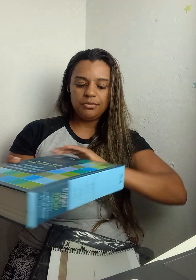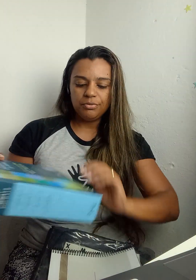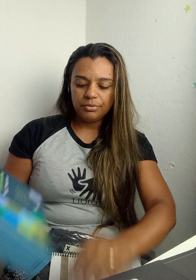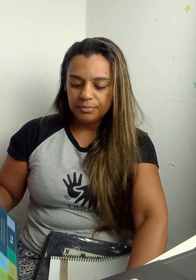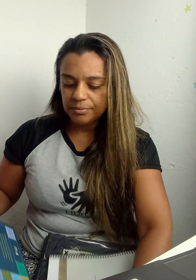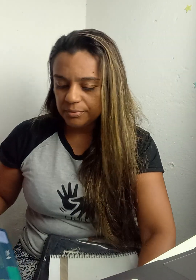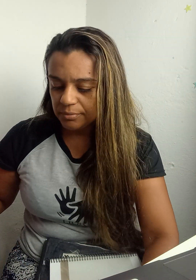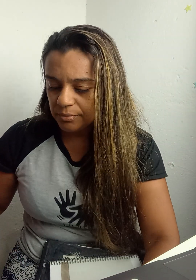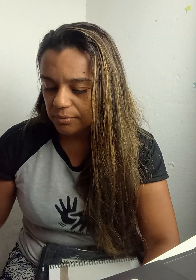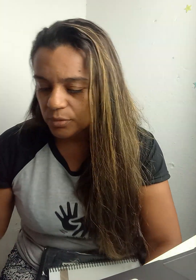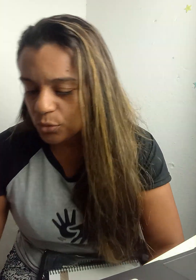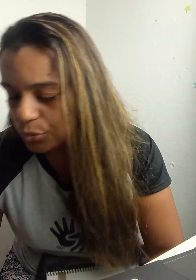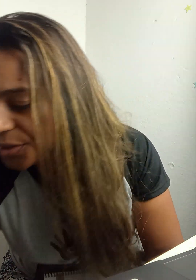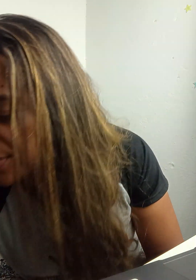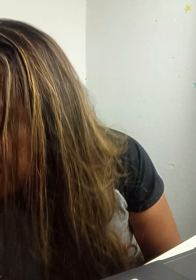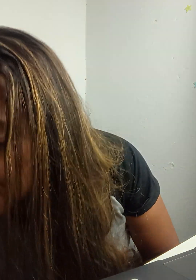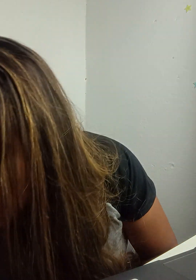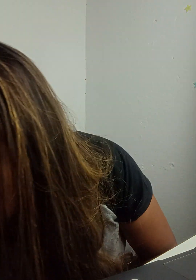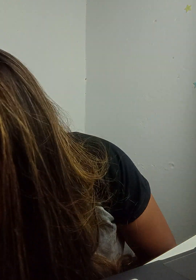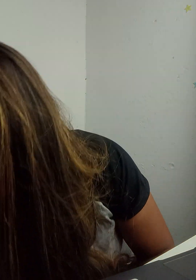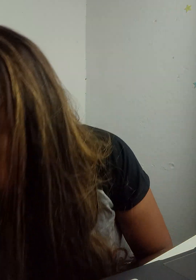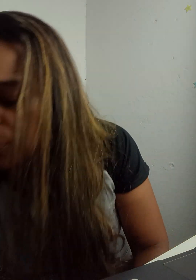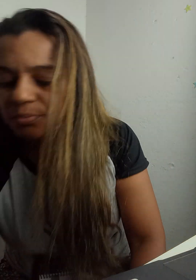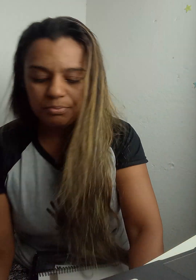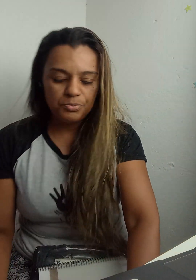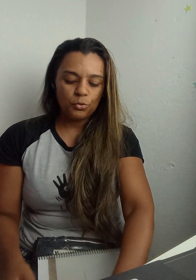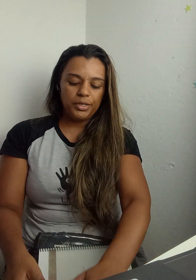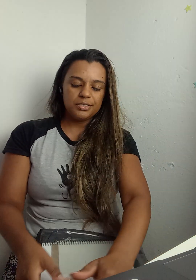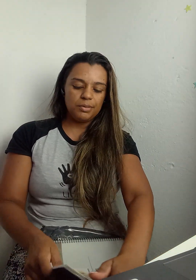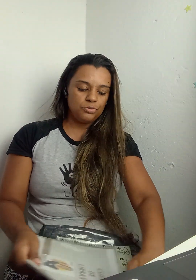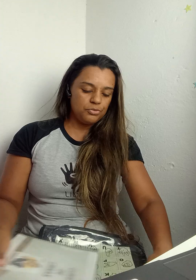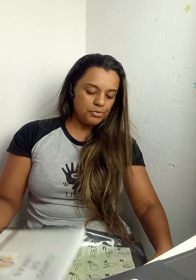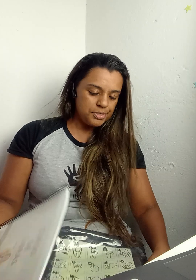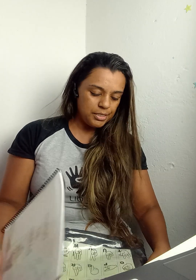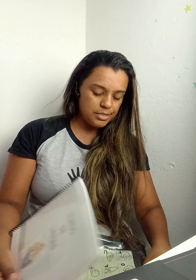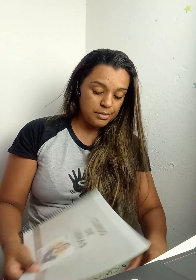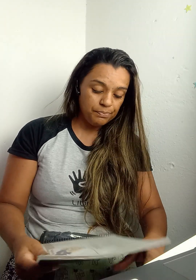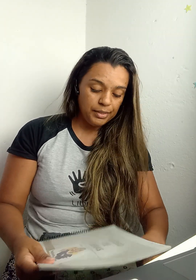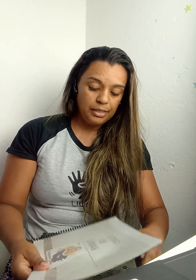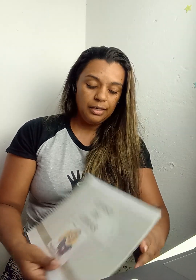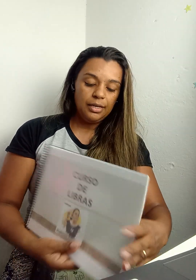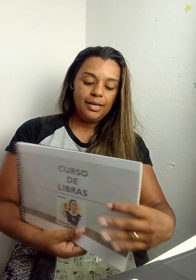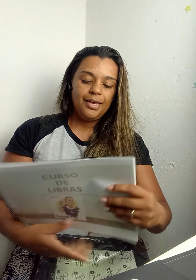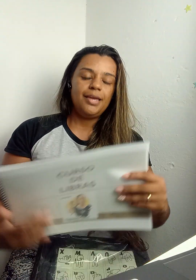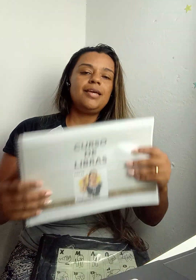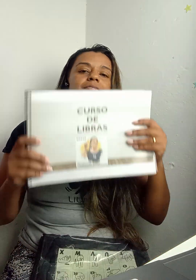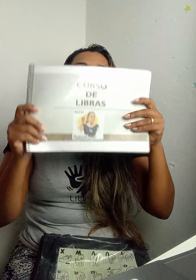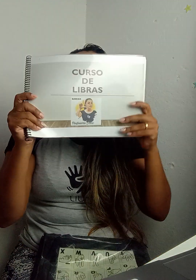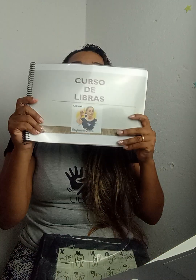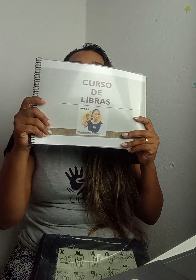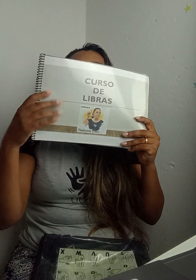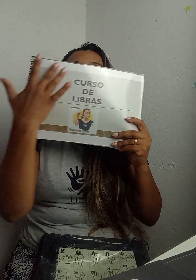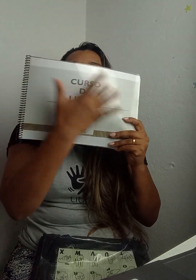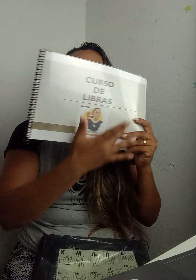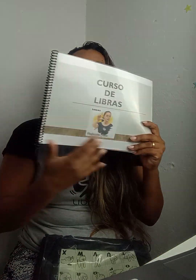possível. Tudo isso é investimento, tá bom? No conhecimento de vocês. Esse aqui é o meu material de